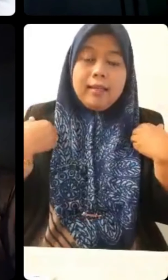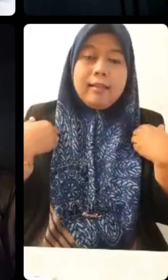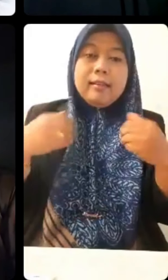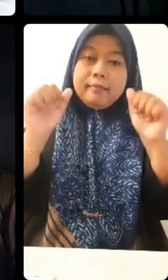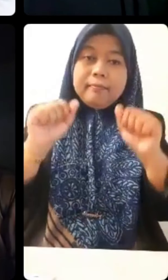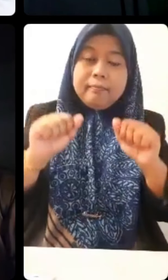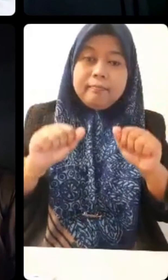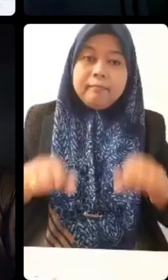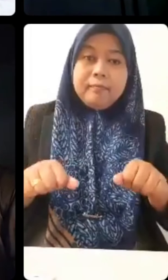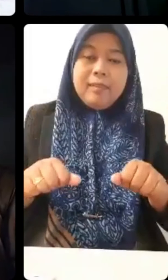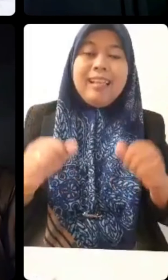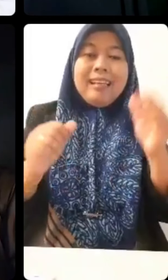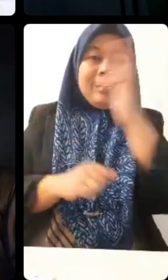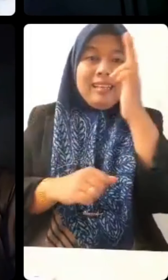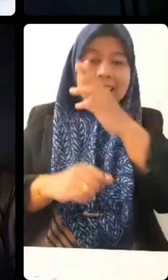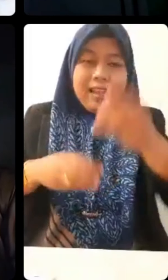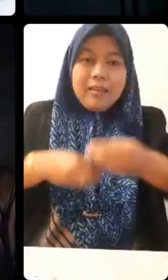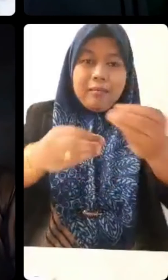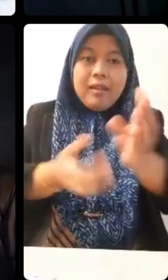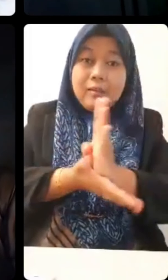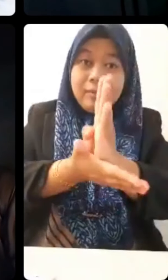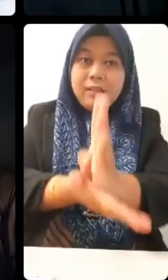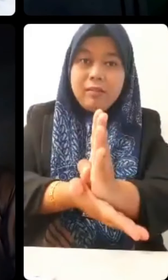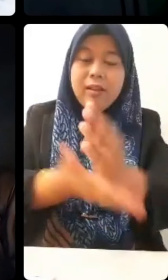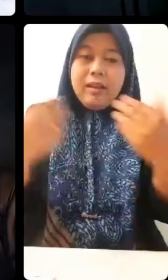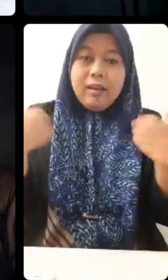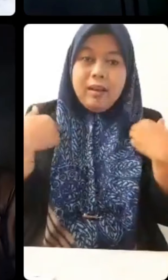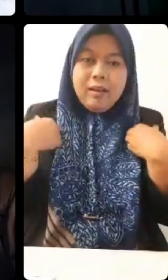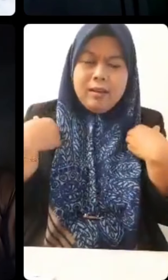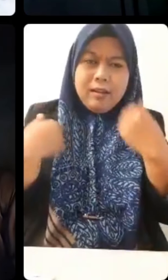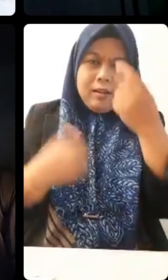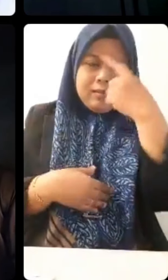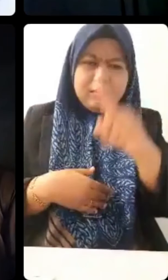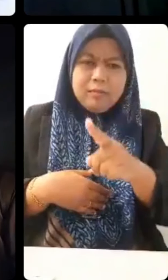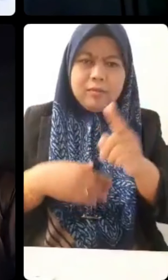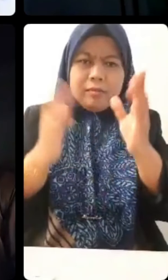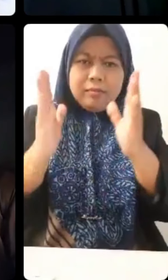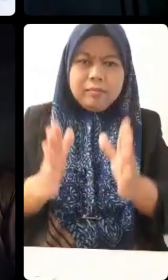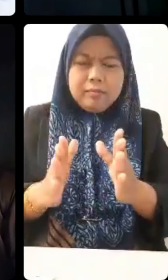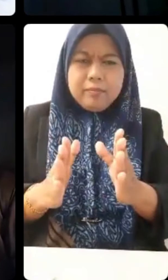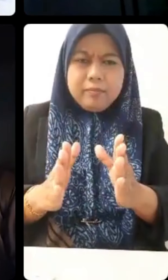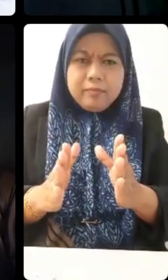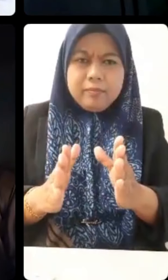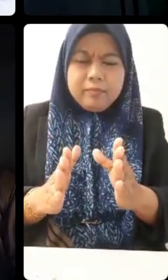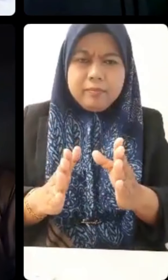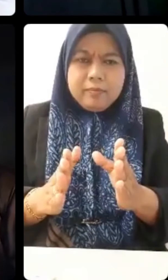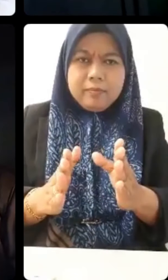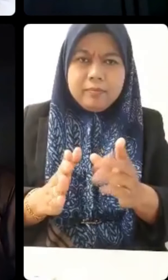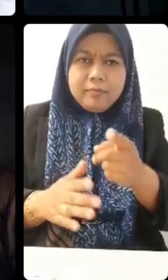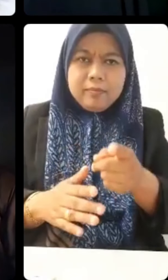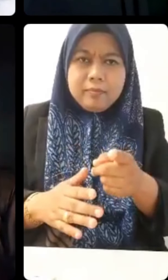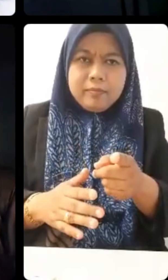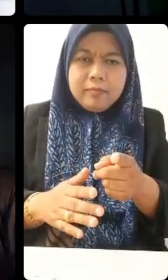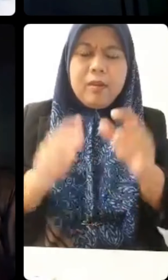oleh pihak-pihak yang berwajib, kini diorang semakin lebih cenderung untuk mencipta pelbagai kejayaan di